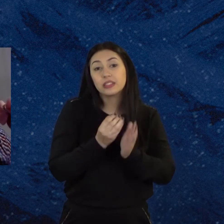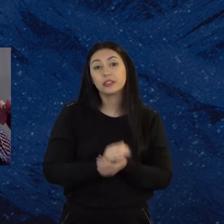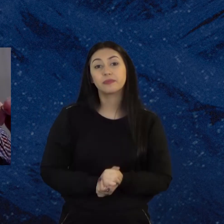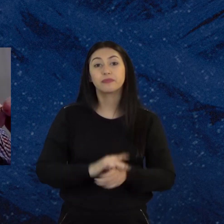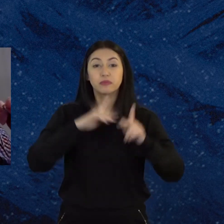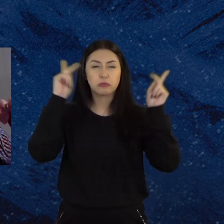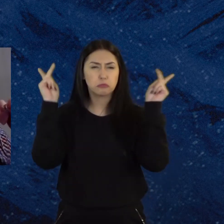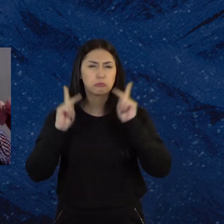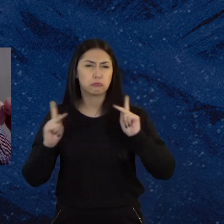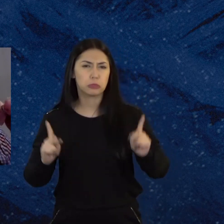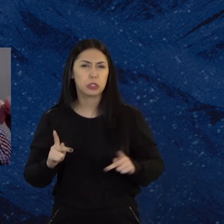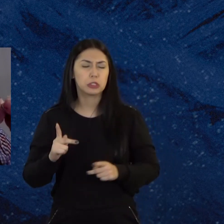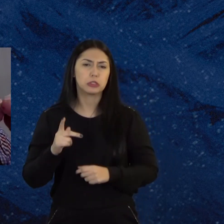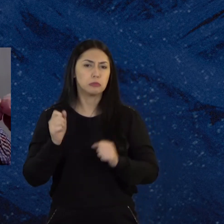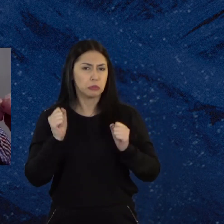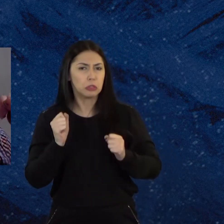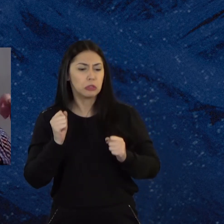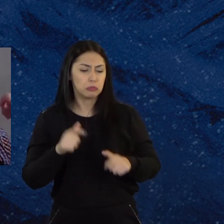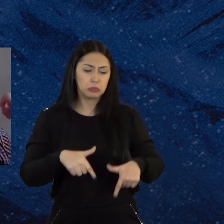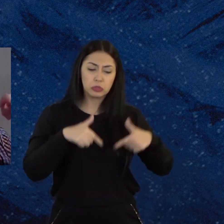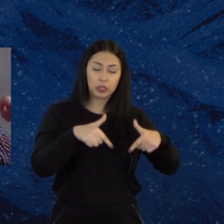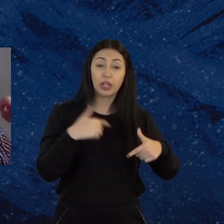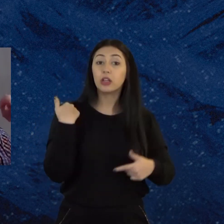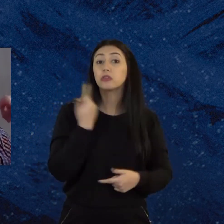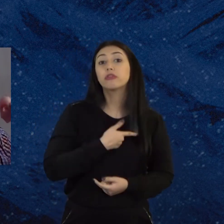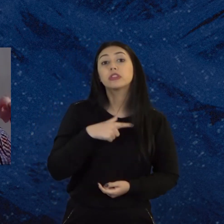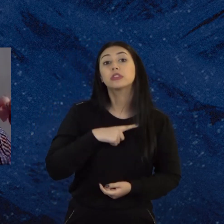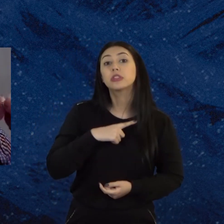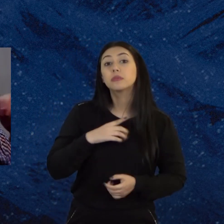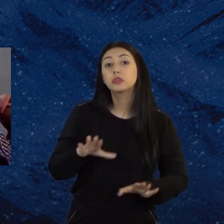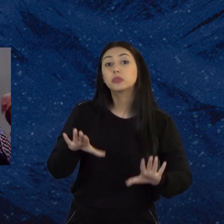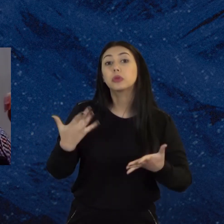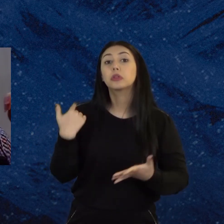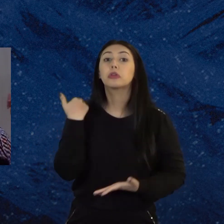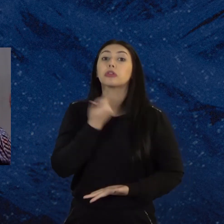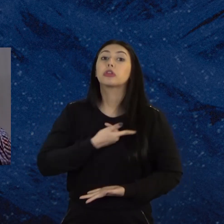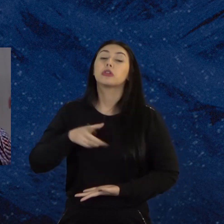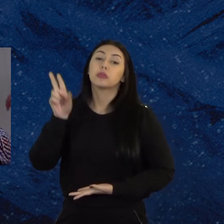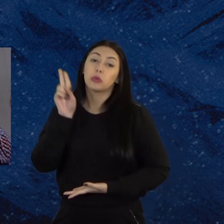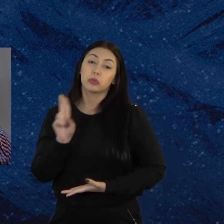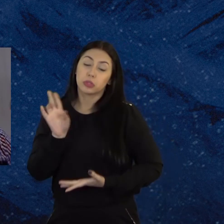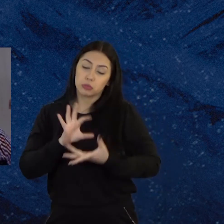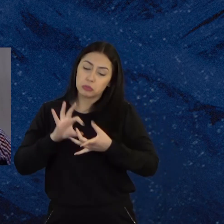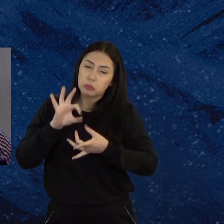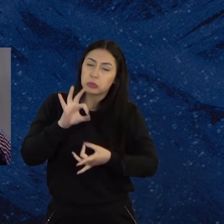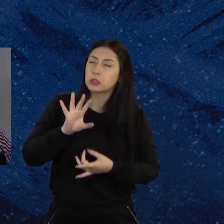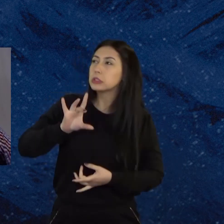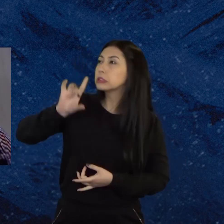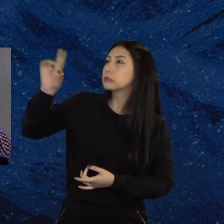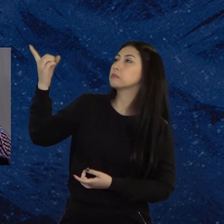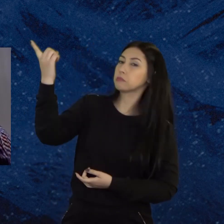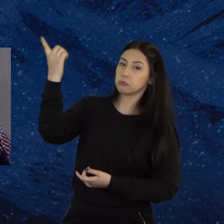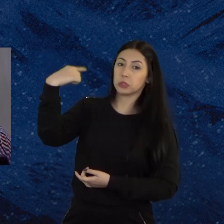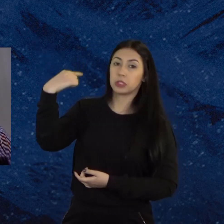lutar, nós desfrutamos quando nós estamos no Espírito, né? Quando nós estamos encabeçados pelo Senhor, porque desfrutamos de